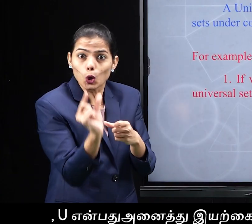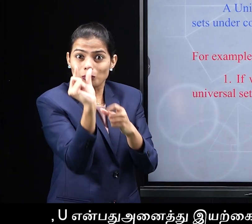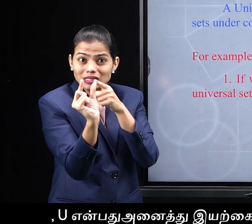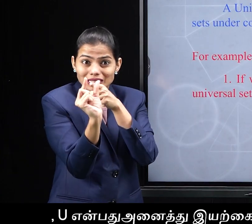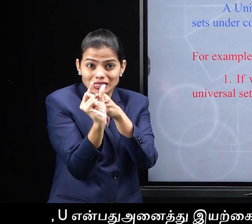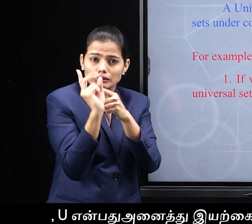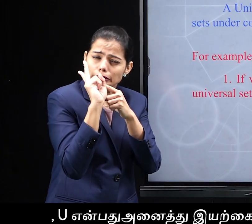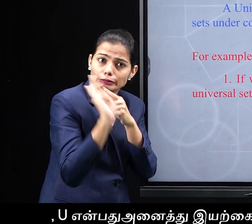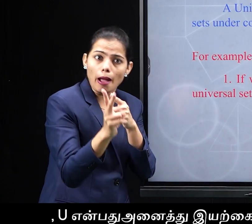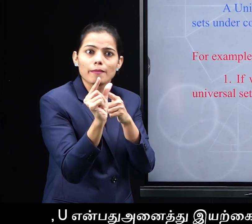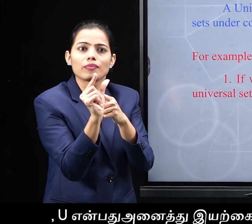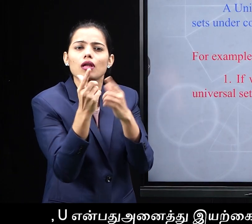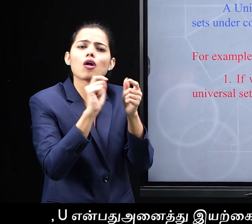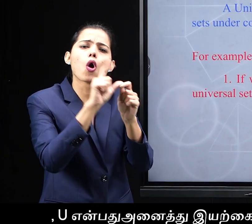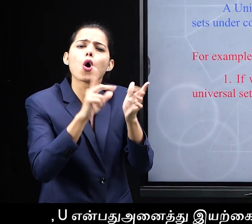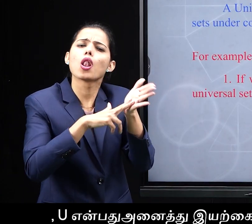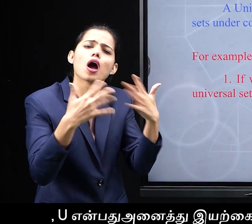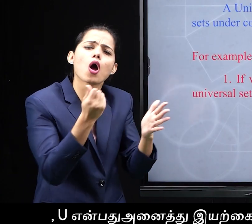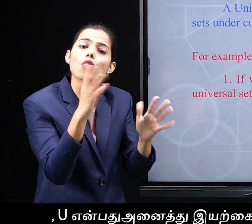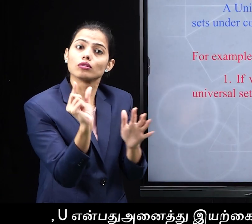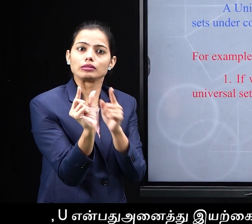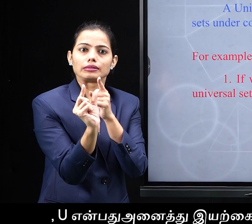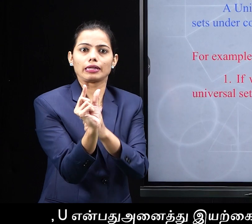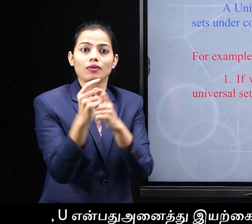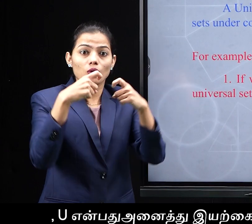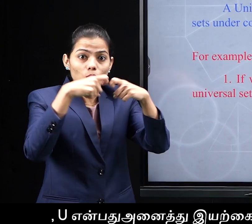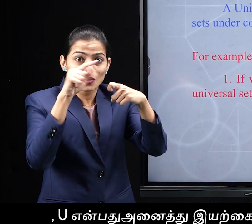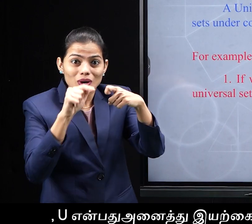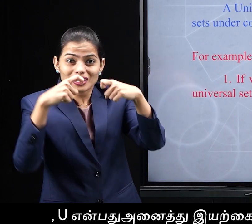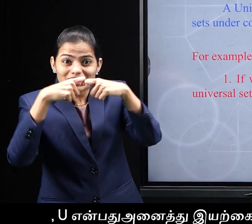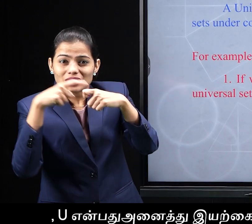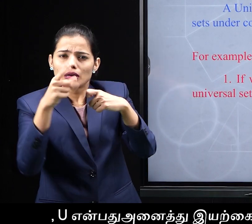ஈடு சுருள் அடைப்புக்குறிக்குள் x அரைப்புள்ளி x இன் உறுப்பு n.